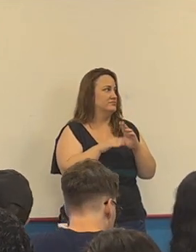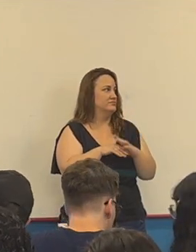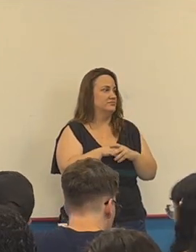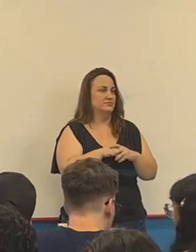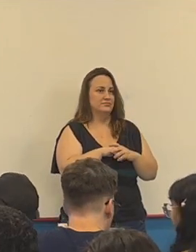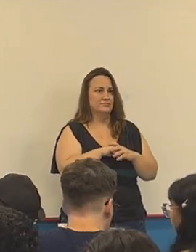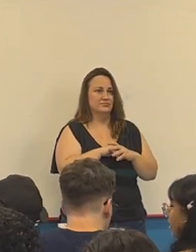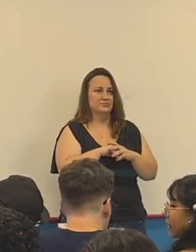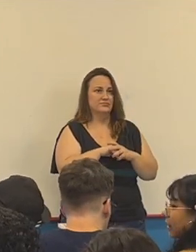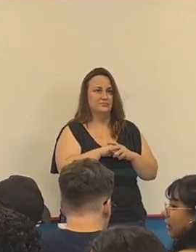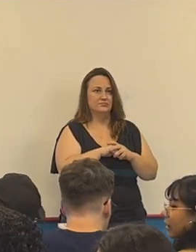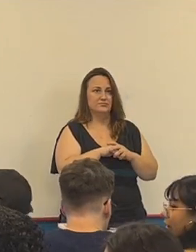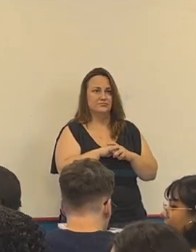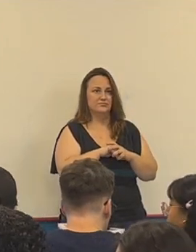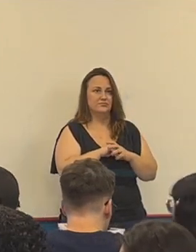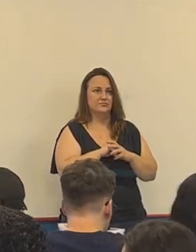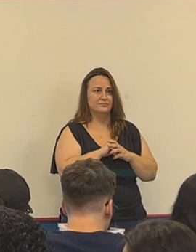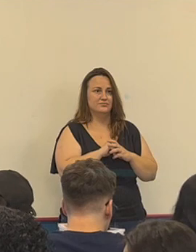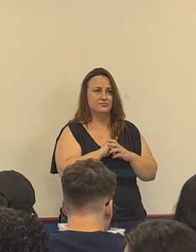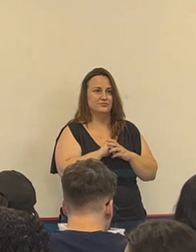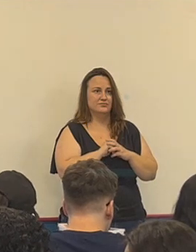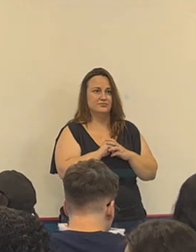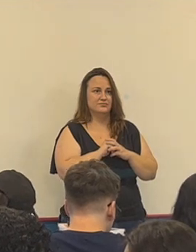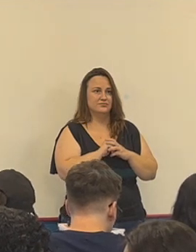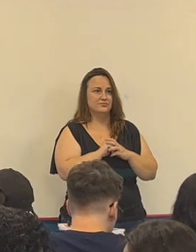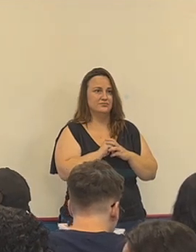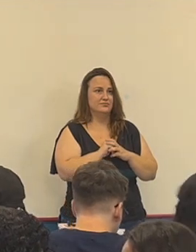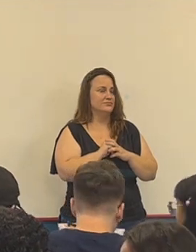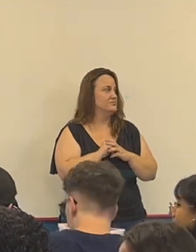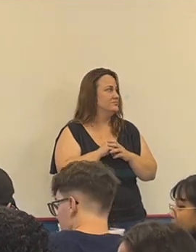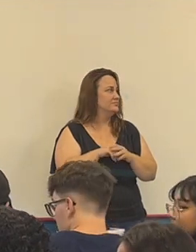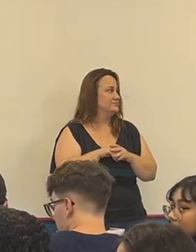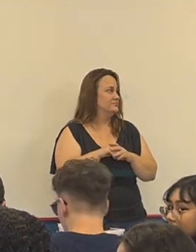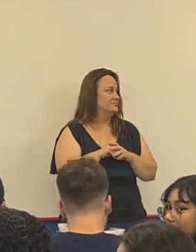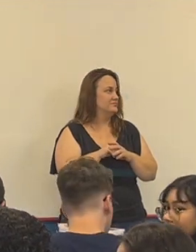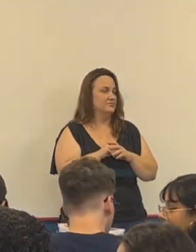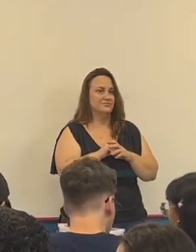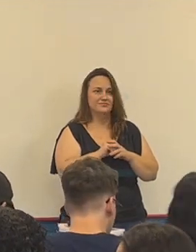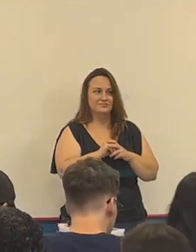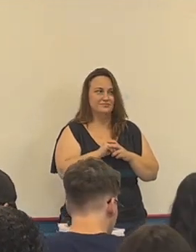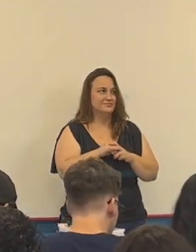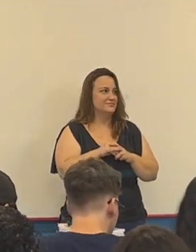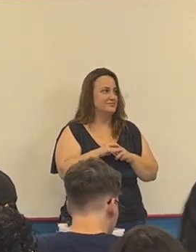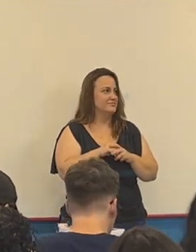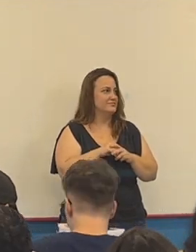indígena também tem. Entendeu?